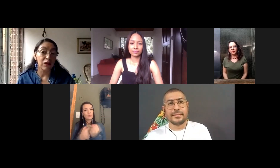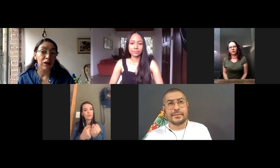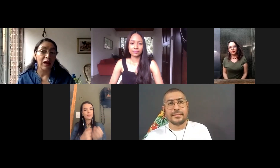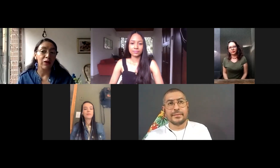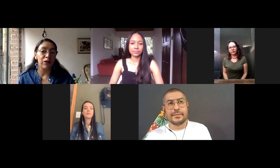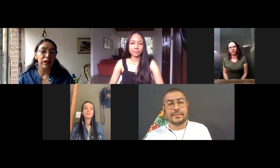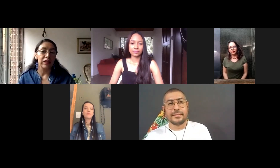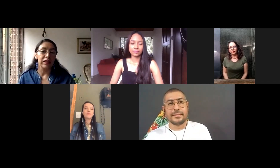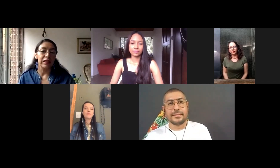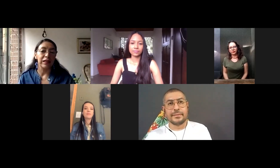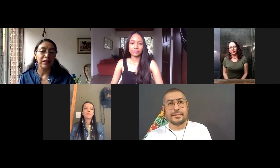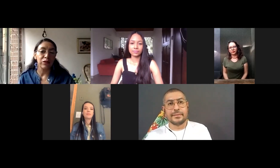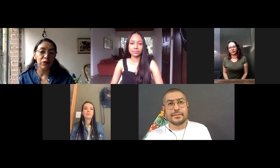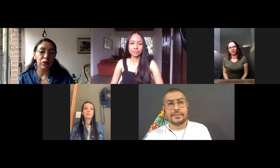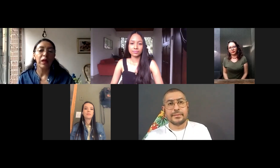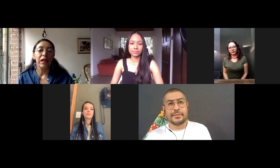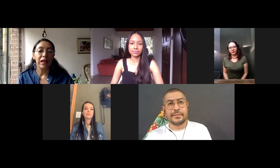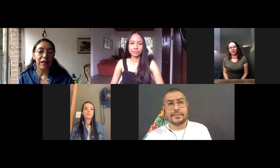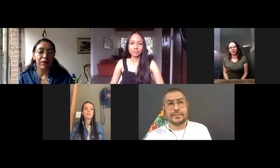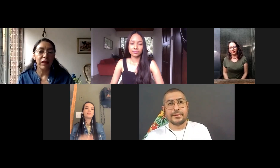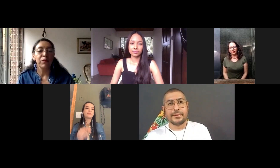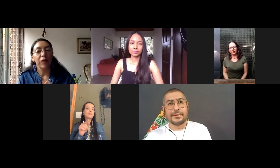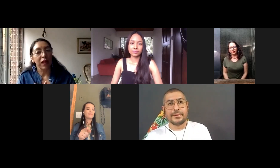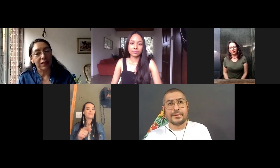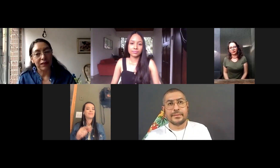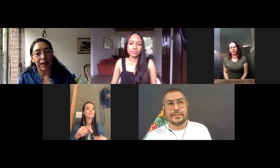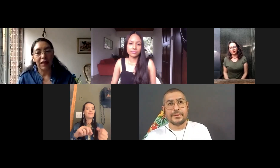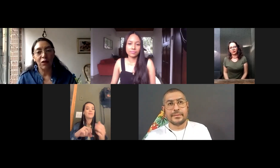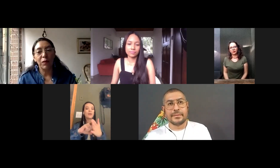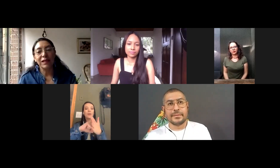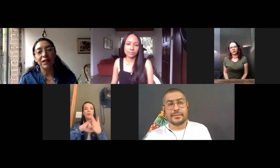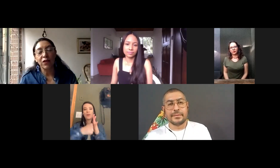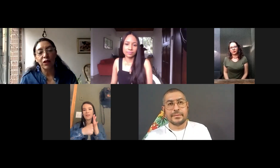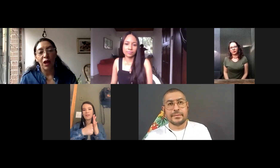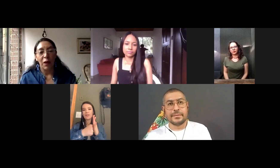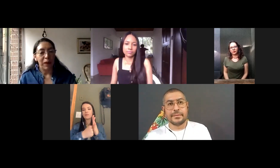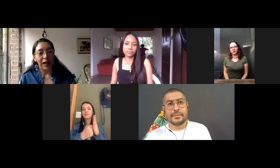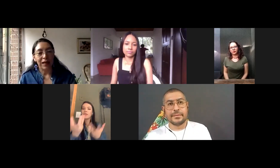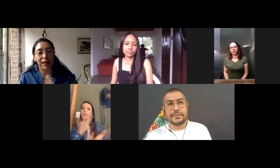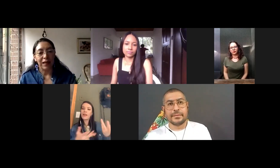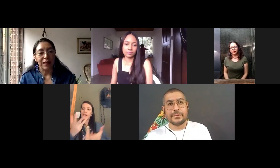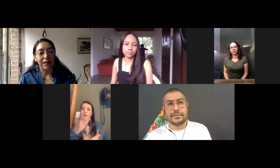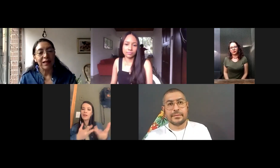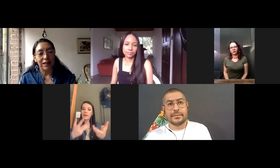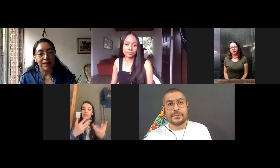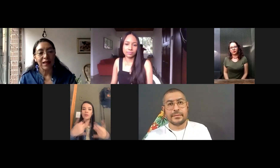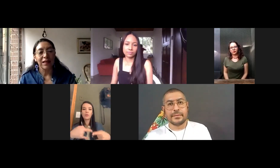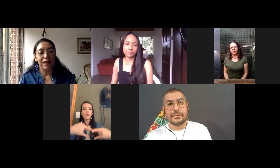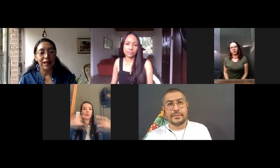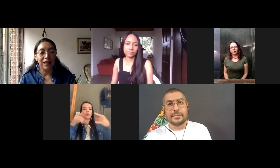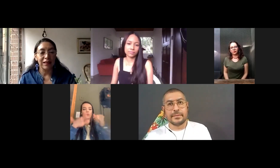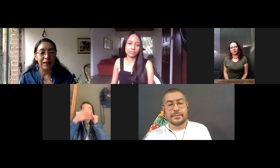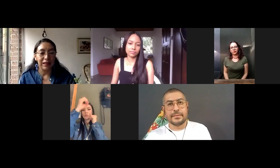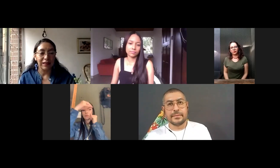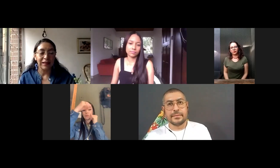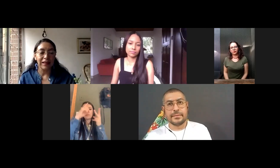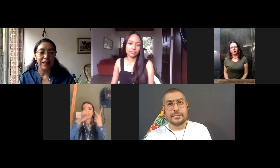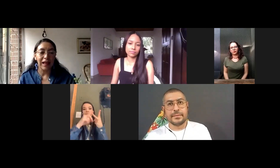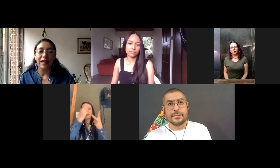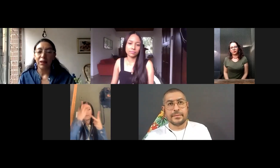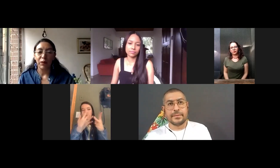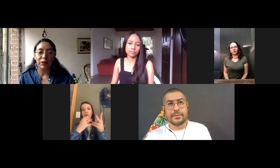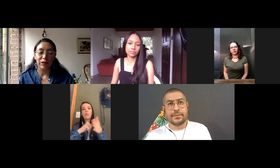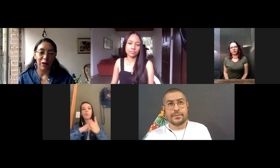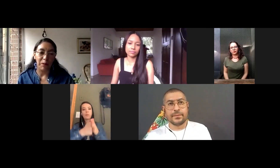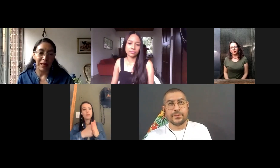queda colgado en YouTube y en el Facebook esta conversación para que quienes quieran